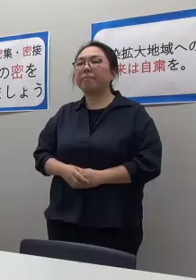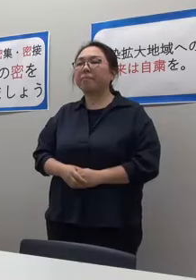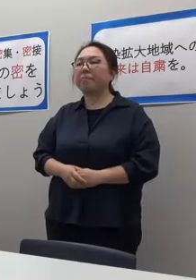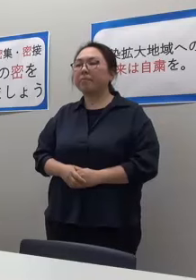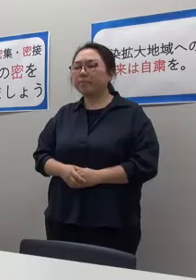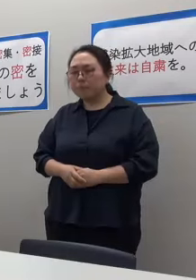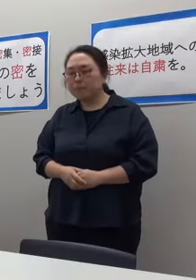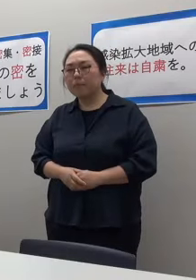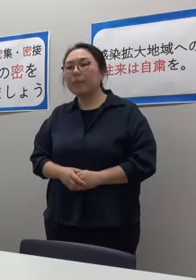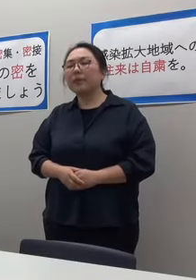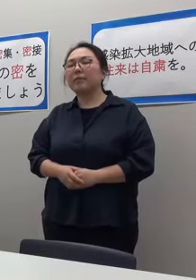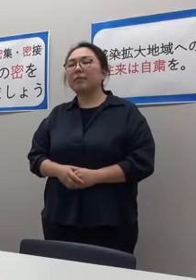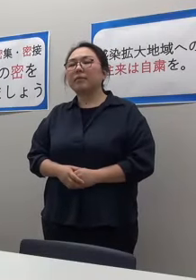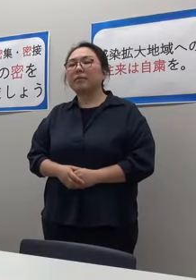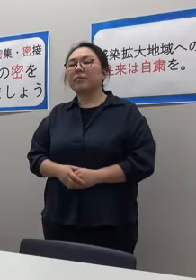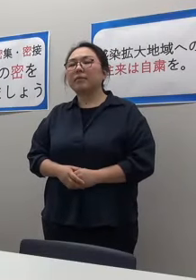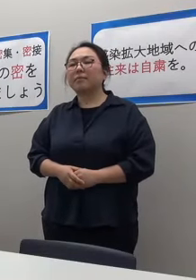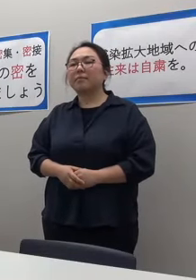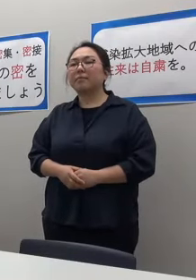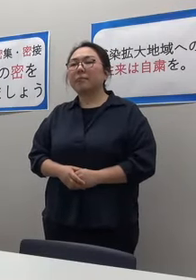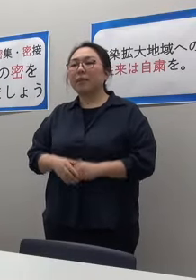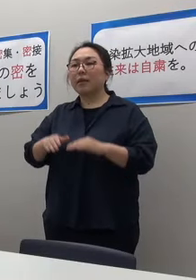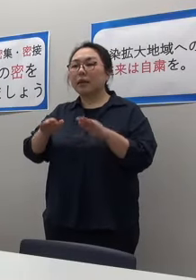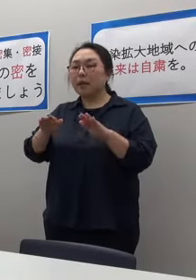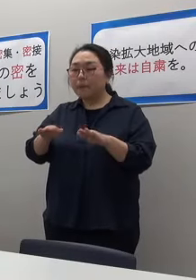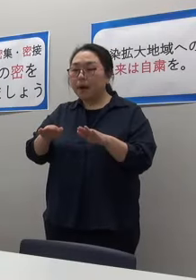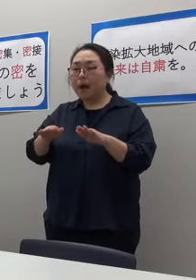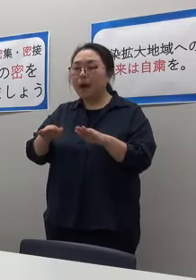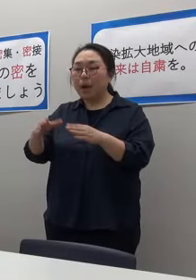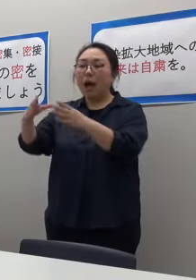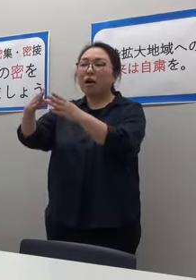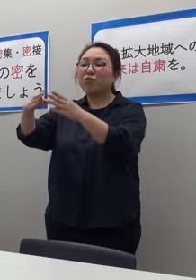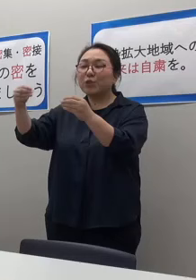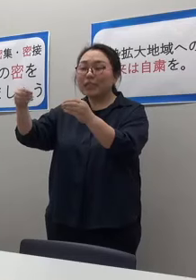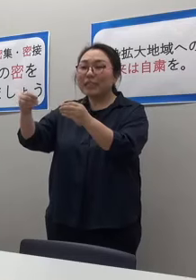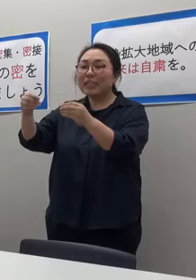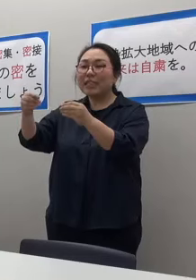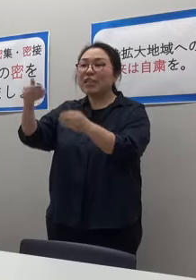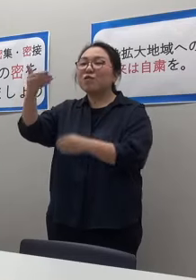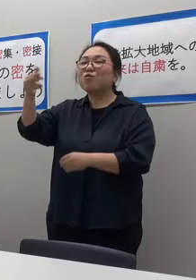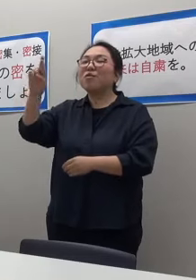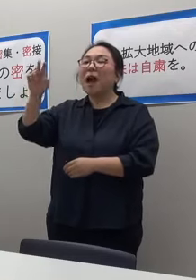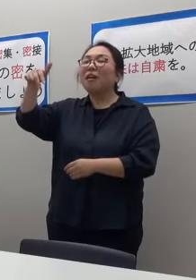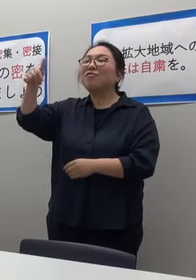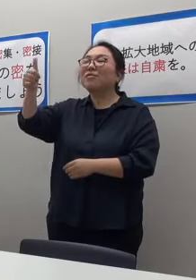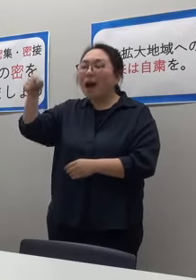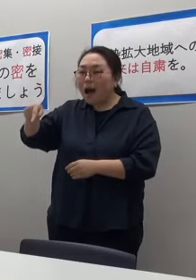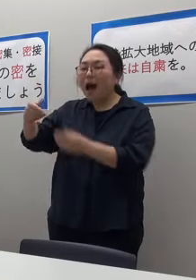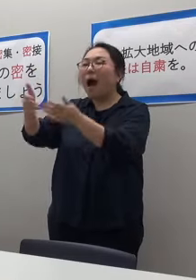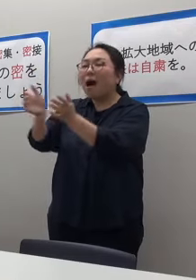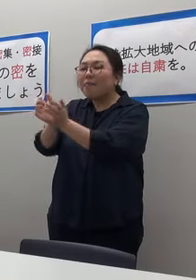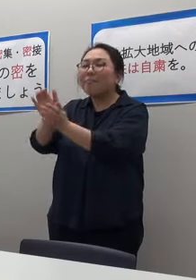その点でございますけれども、最近ですね、例えば国のクラスター班とかで、大体クラスターという言葉を使うの